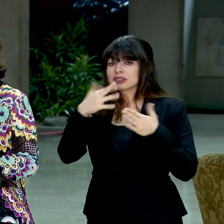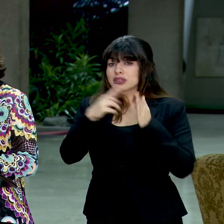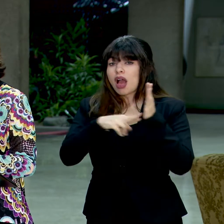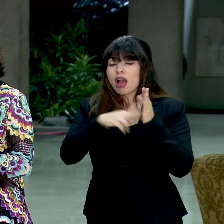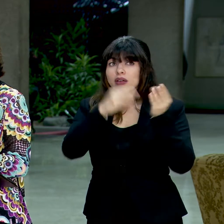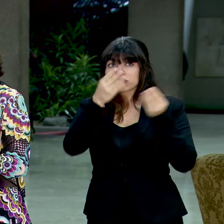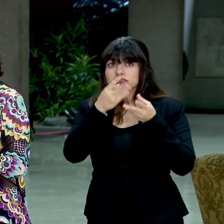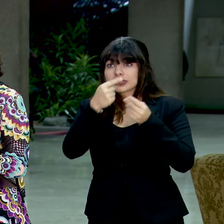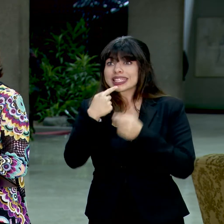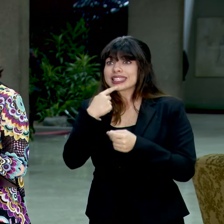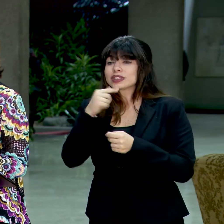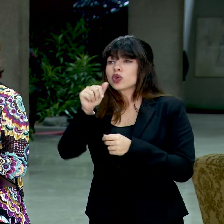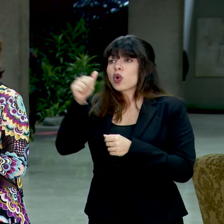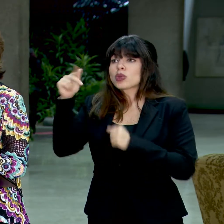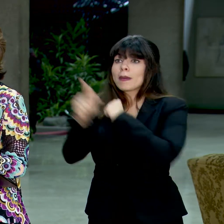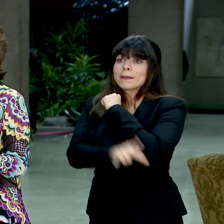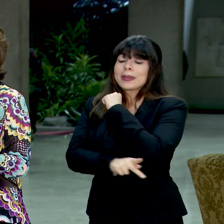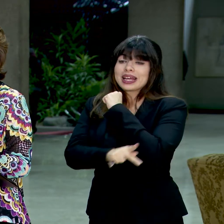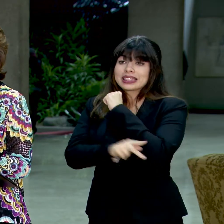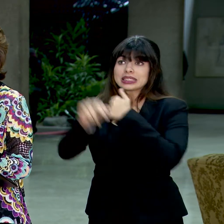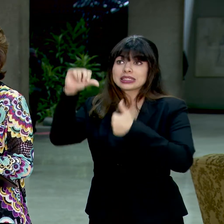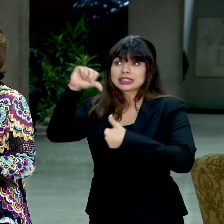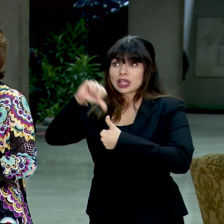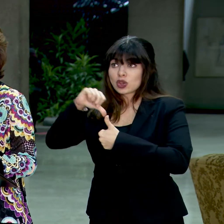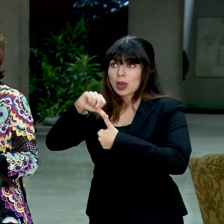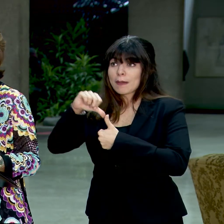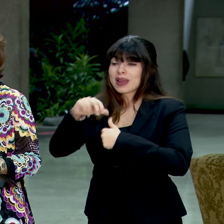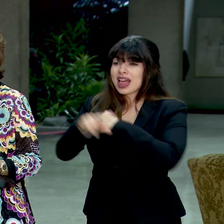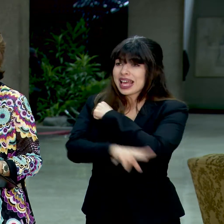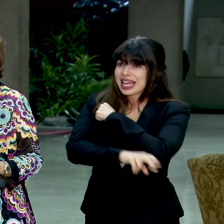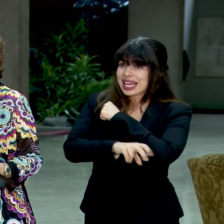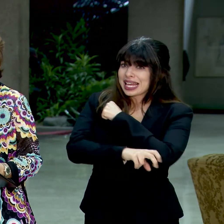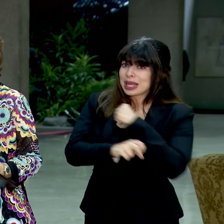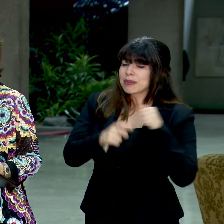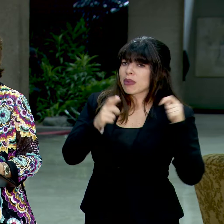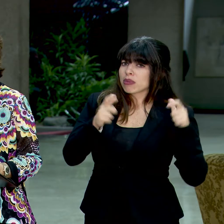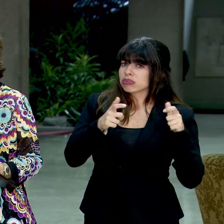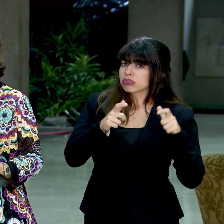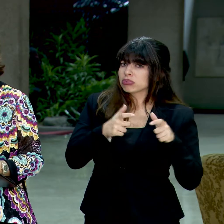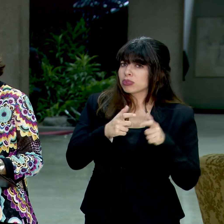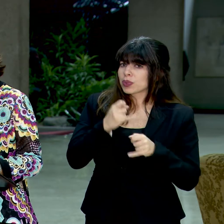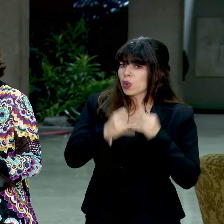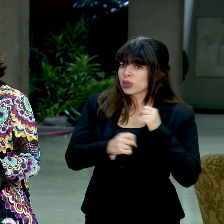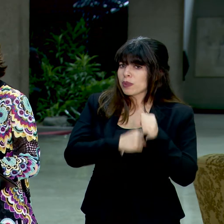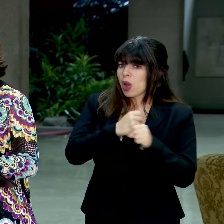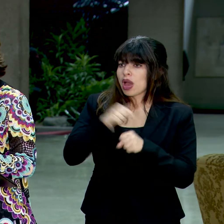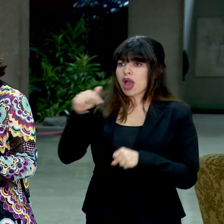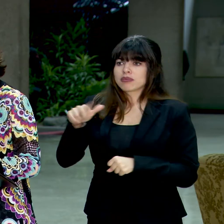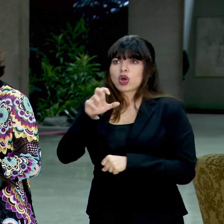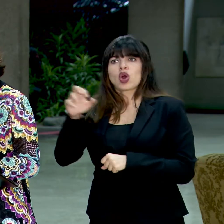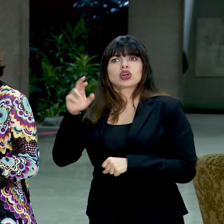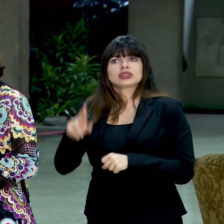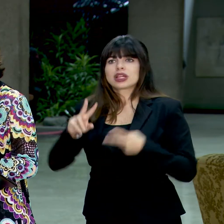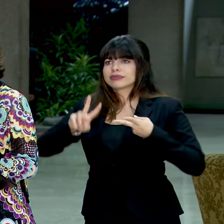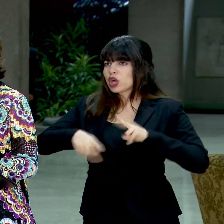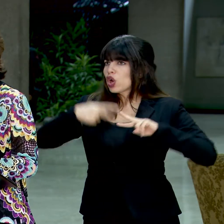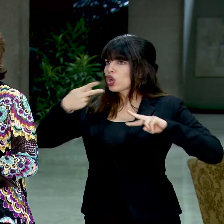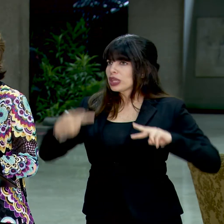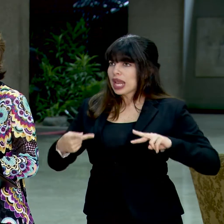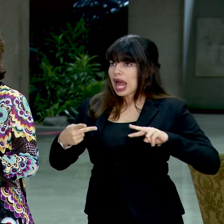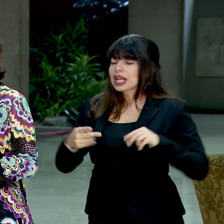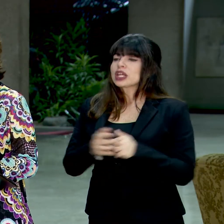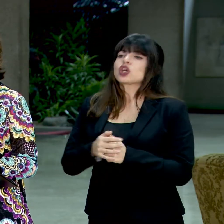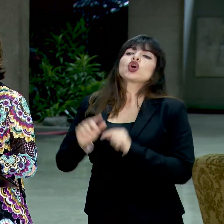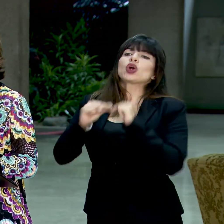repetido, mientras en muchos países de Centroamérica la criminalidad ha venido bajando en los últimos años, aquí en Costa Rica es todo lo contrario.